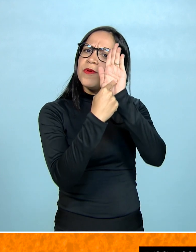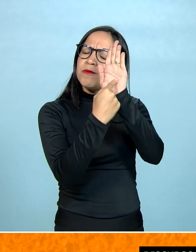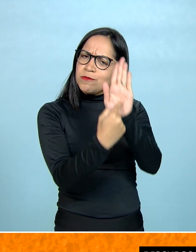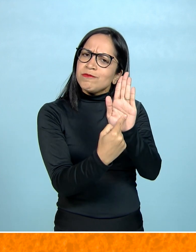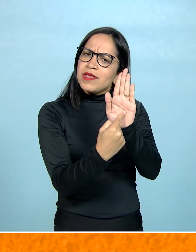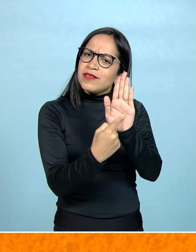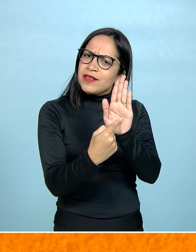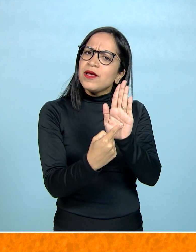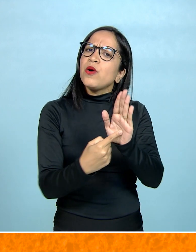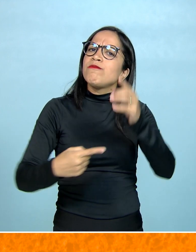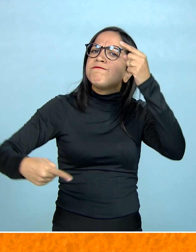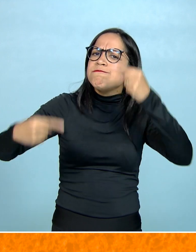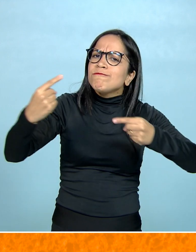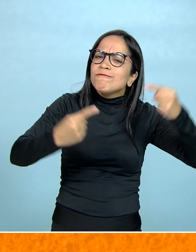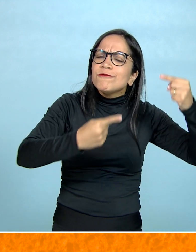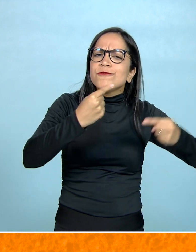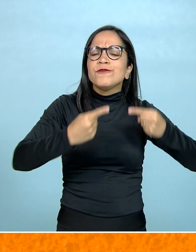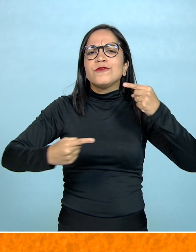coerente.